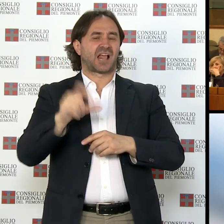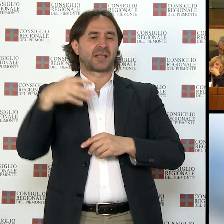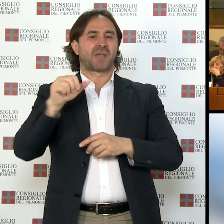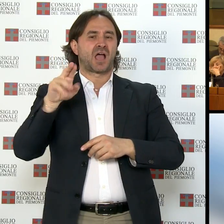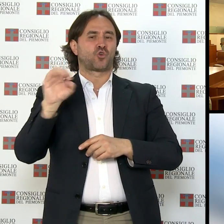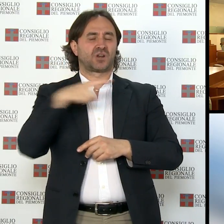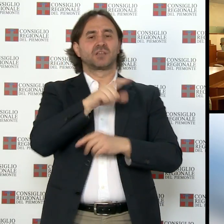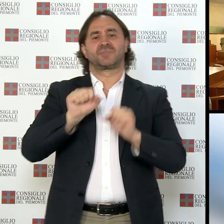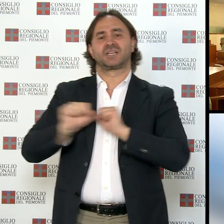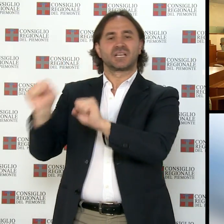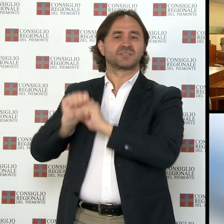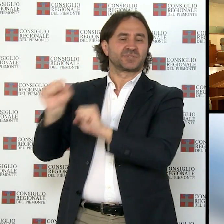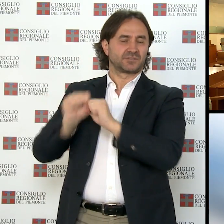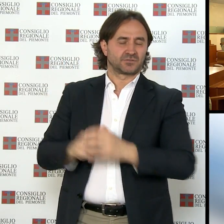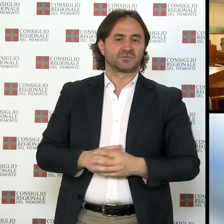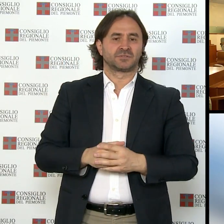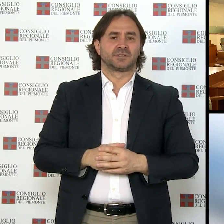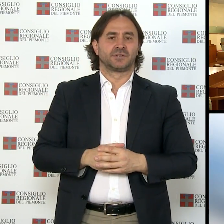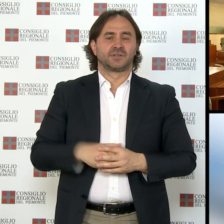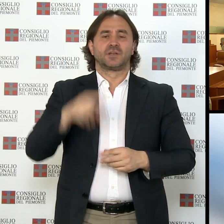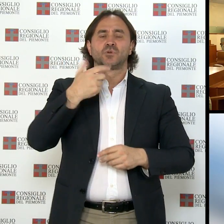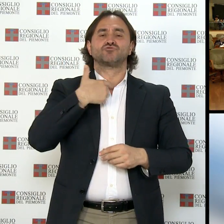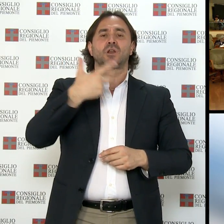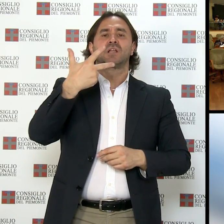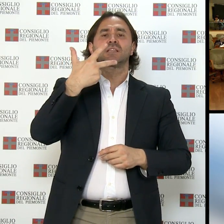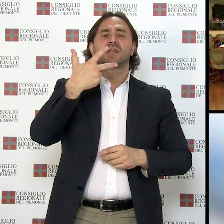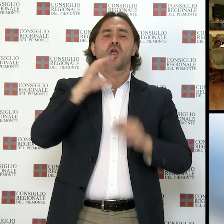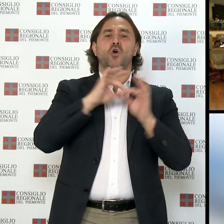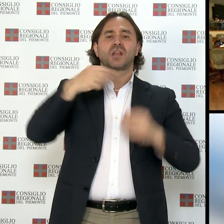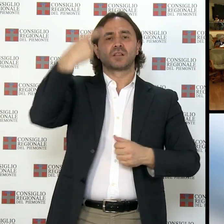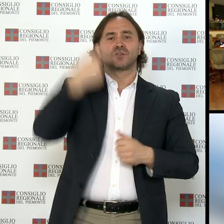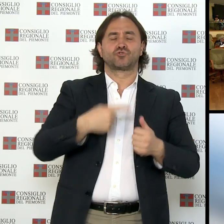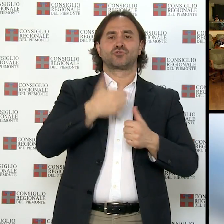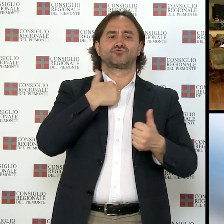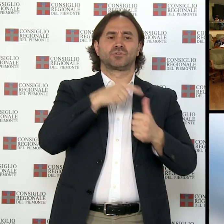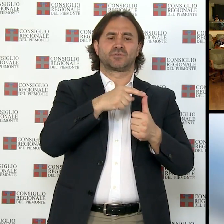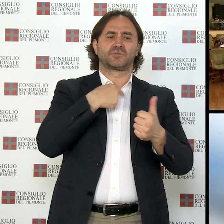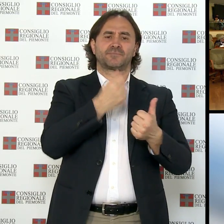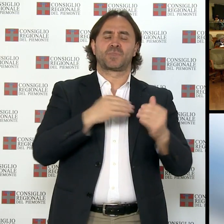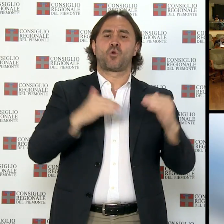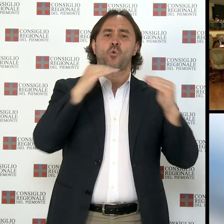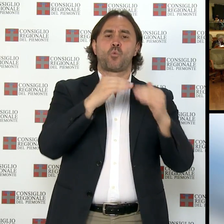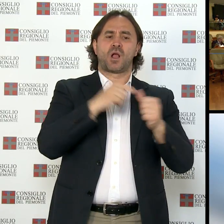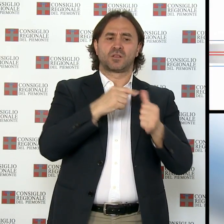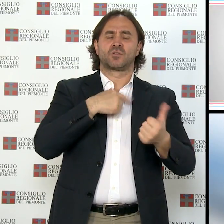Marrone. Approvati anche 3 ordini del giorno relativi ai conguagli delle utenze di acqua e luce.